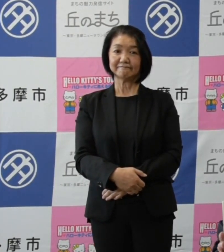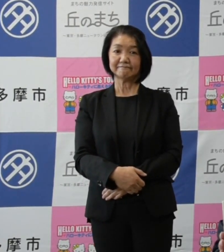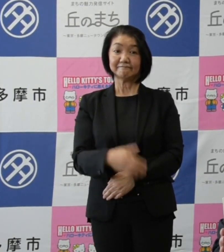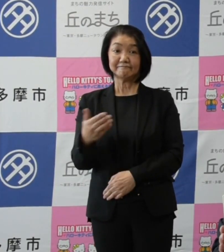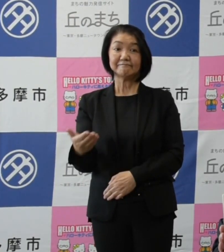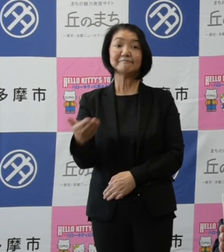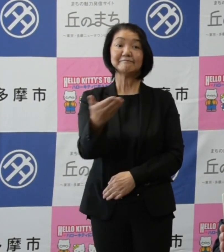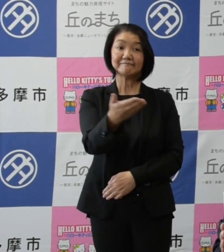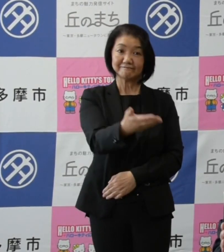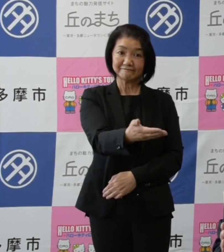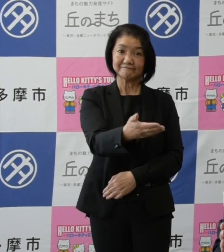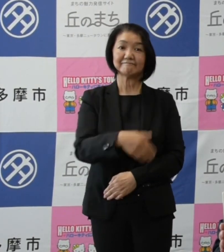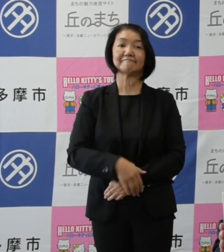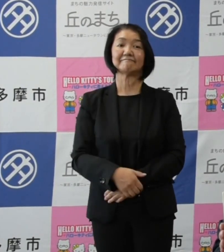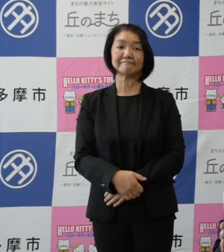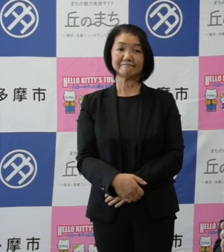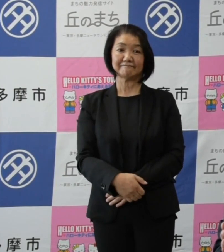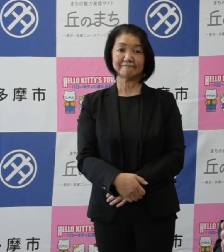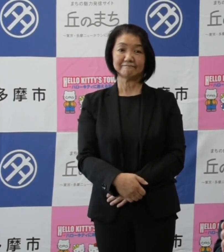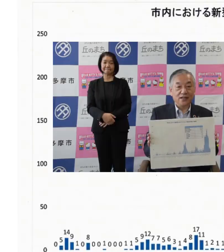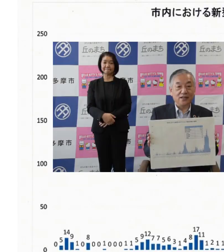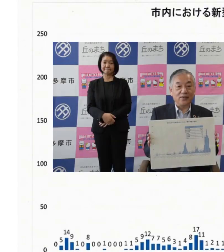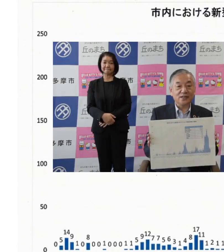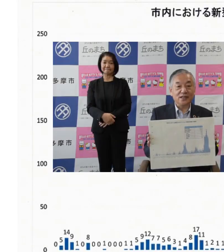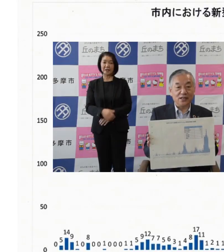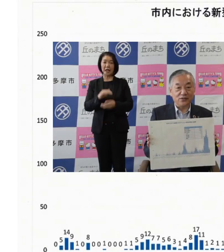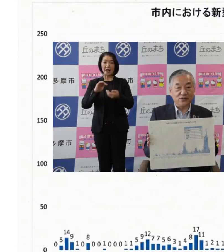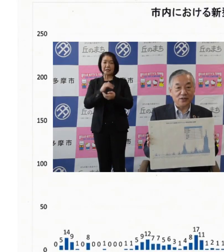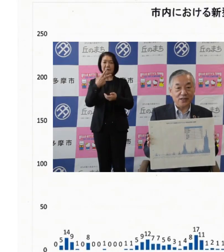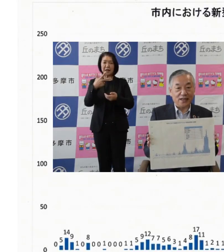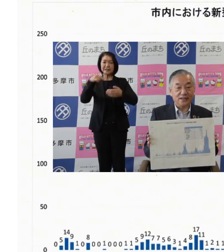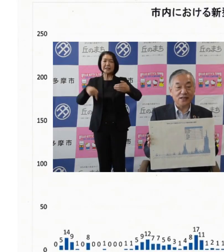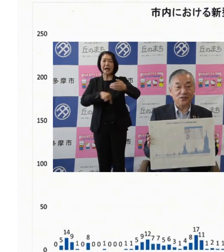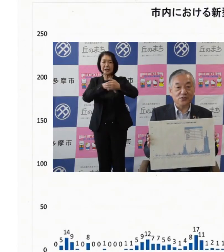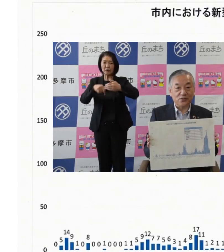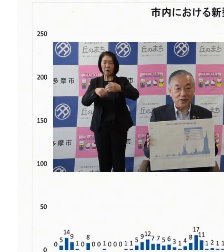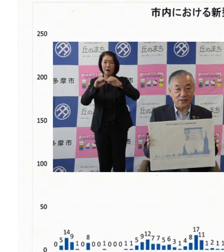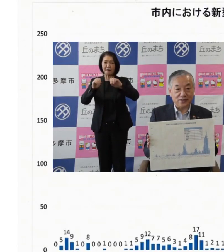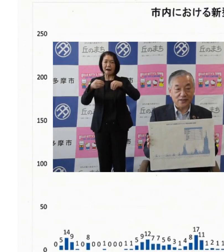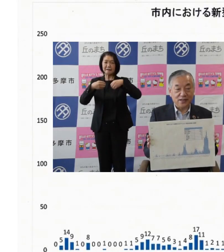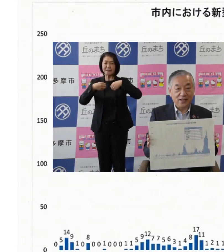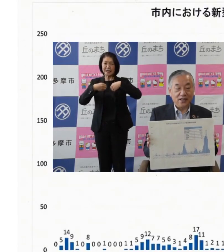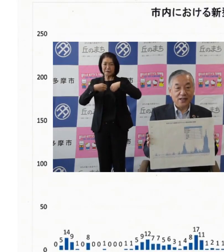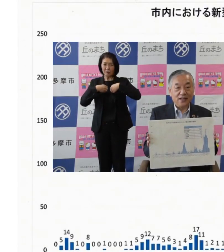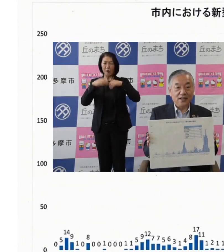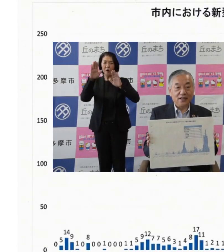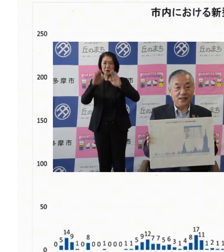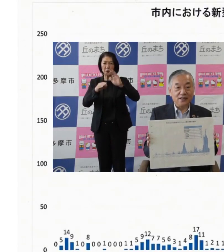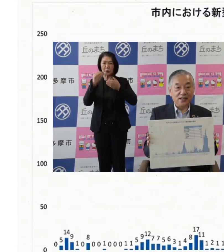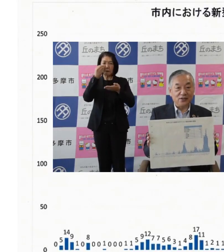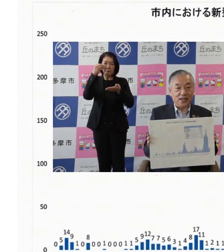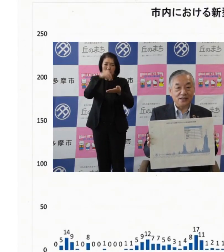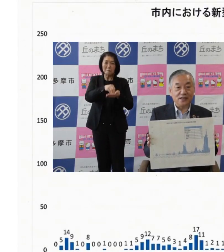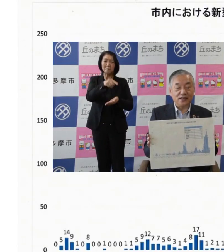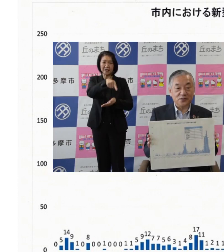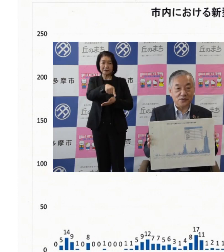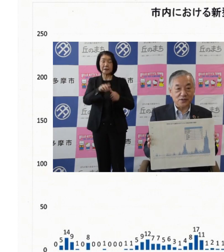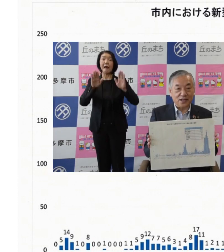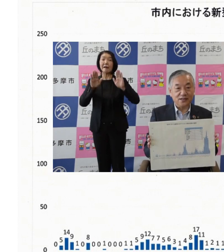次のフリップをご覧ください。多摩市内の感染状況です。現在